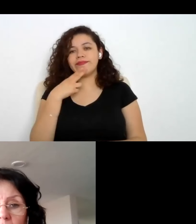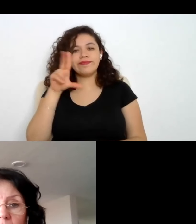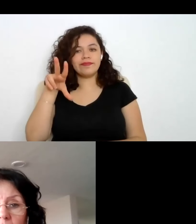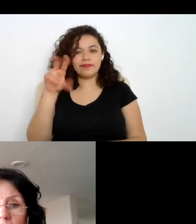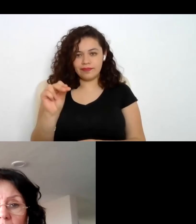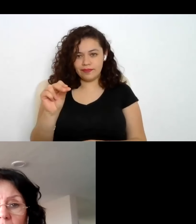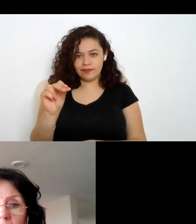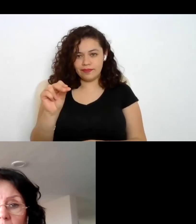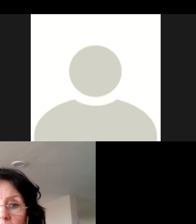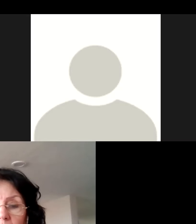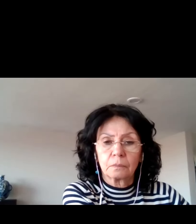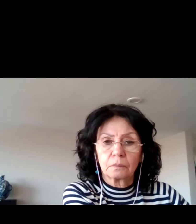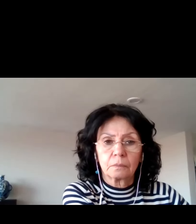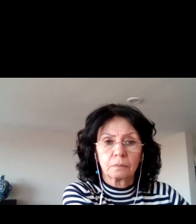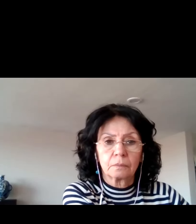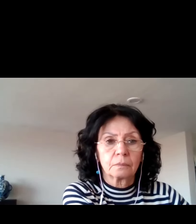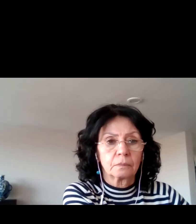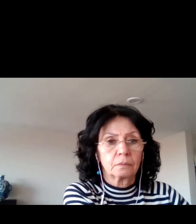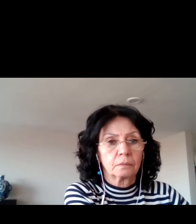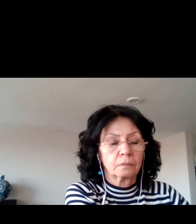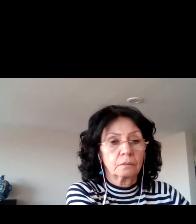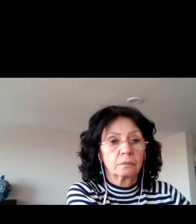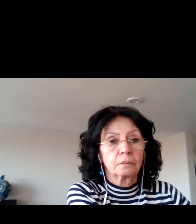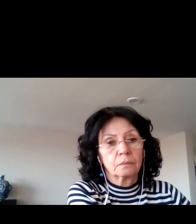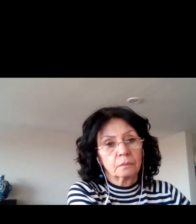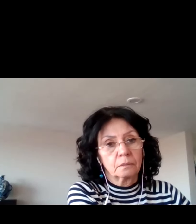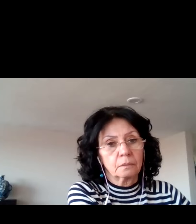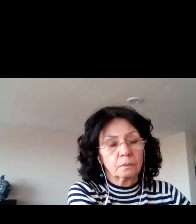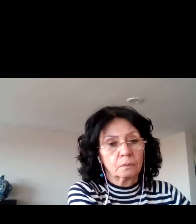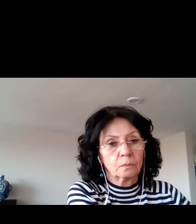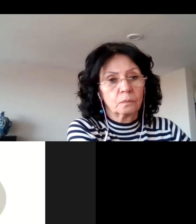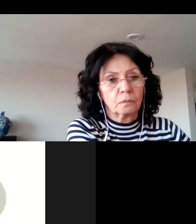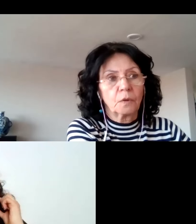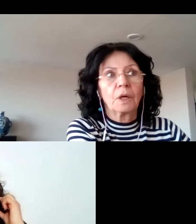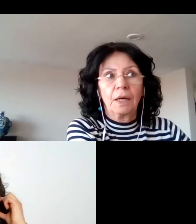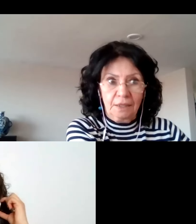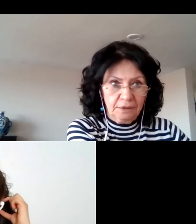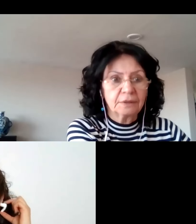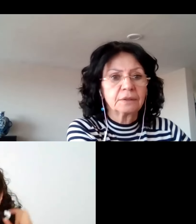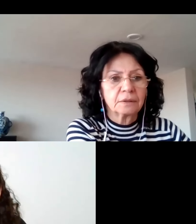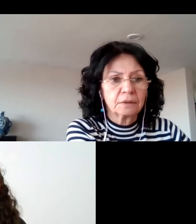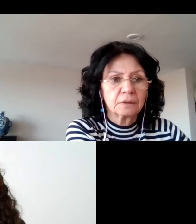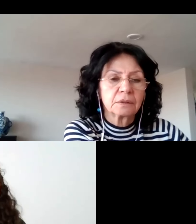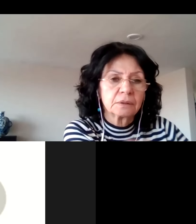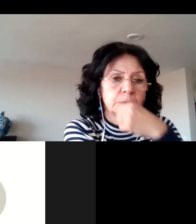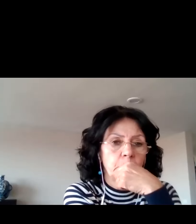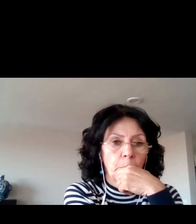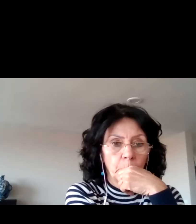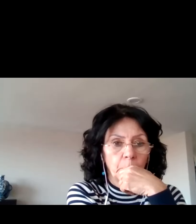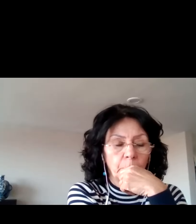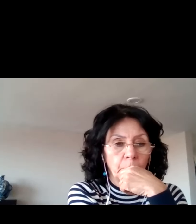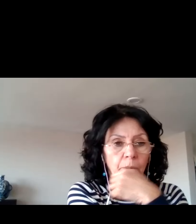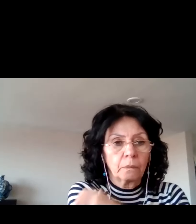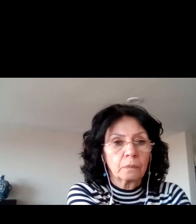que pongamos a disposición de los titulares un medio para el ejercicio de sus derechos ARCO, que tengamos una